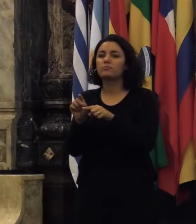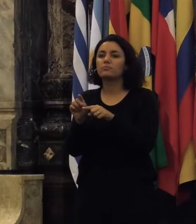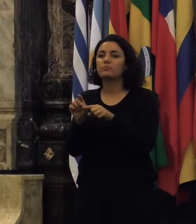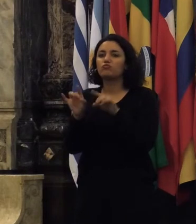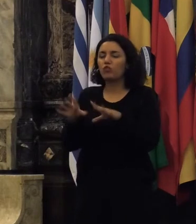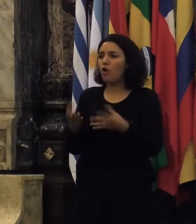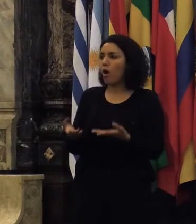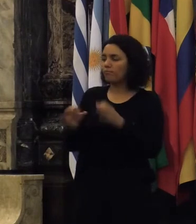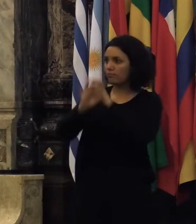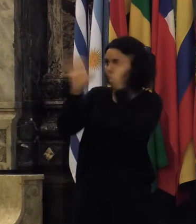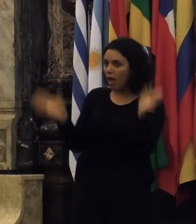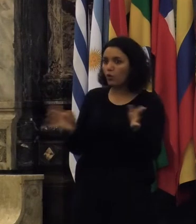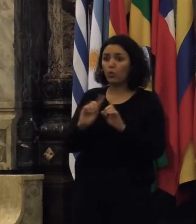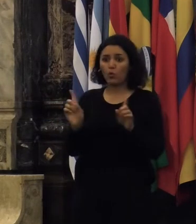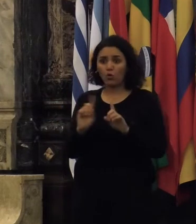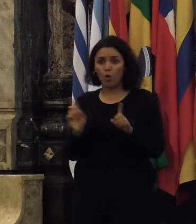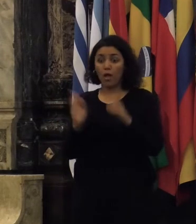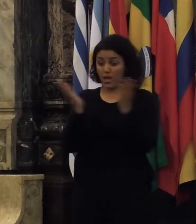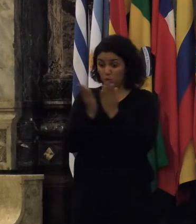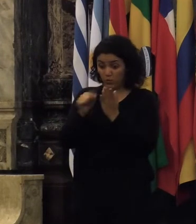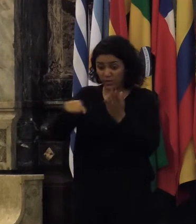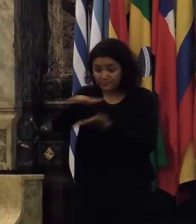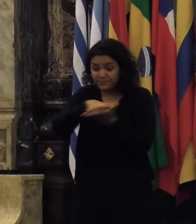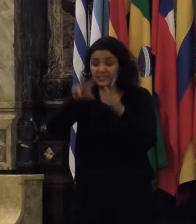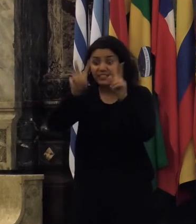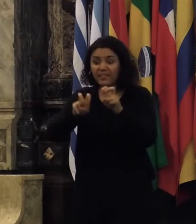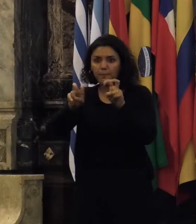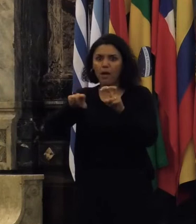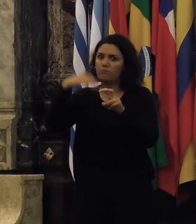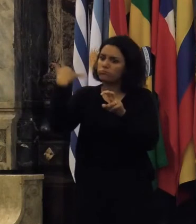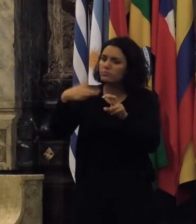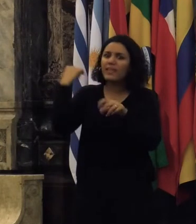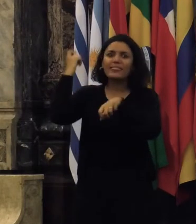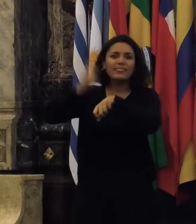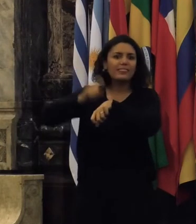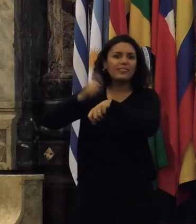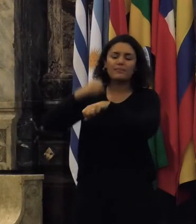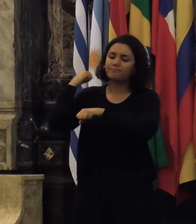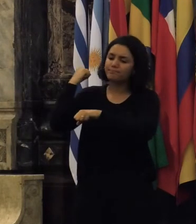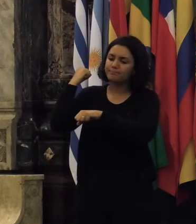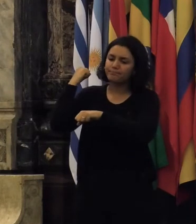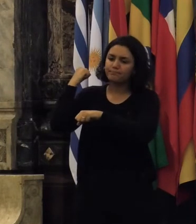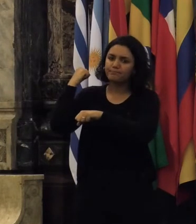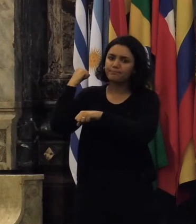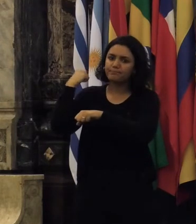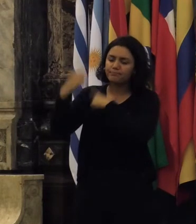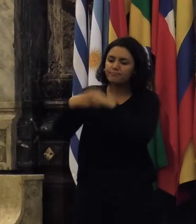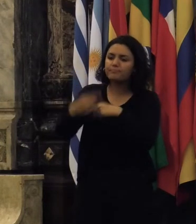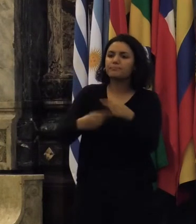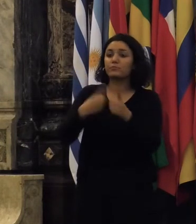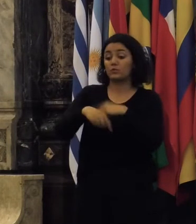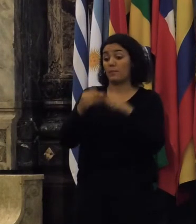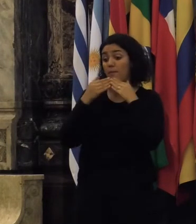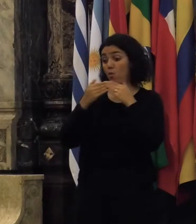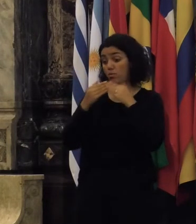dilucidar. El estudio de un tema requiere tiempo. Y fíjense que cuando en esto que les decía de las